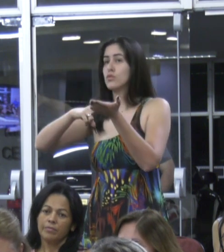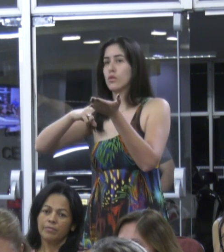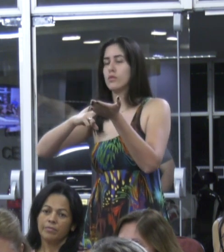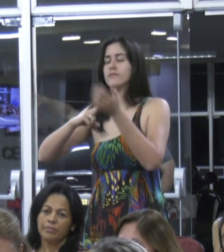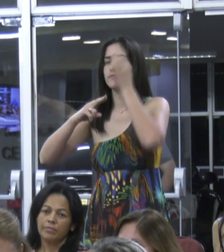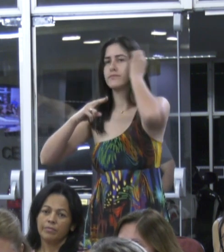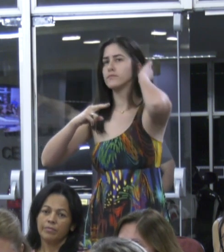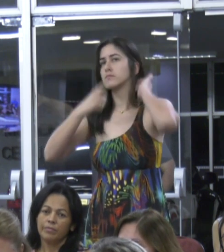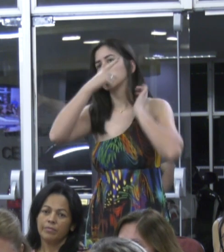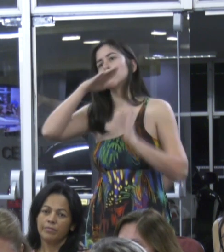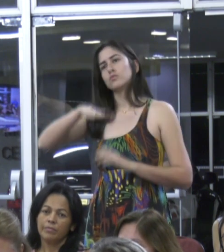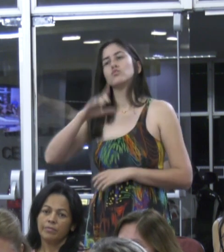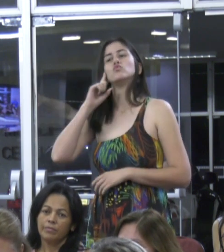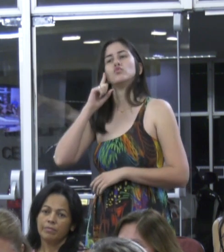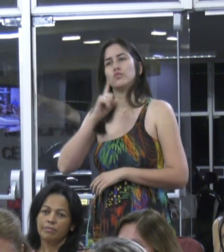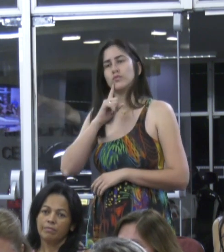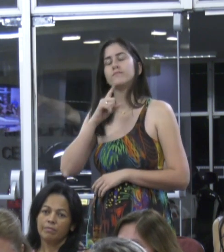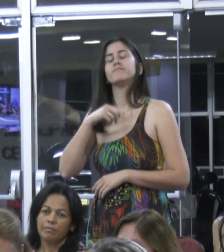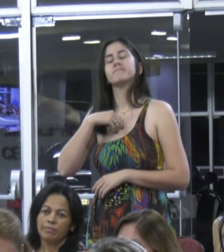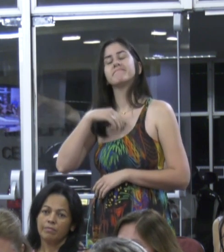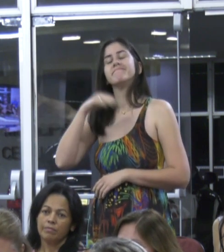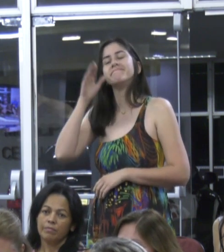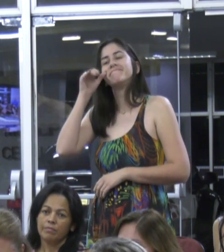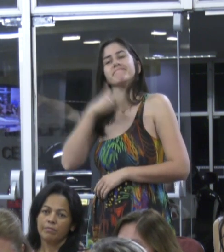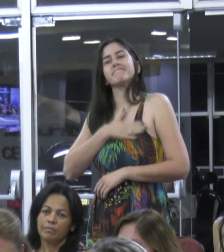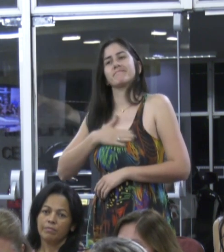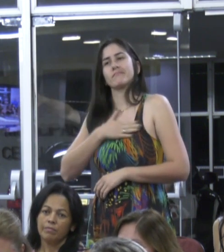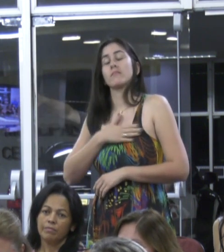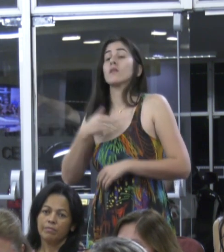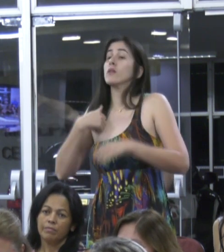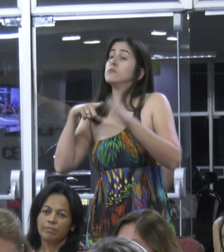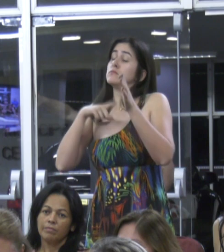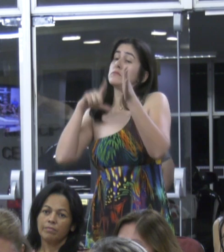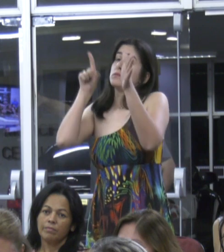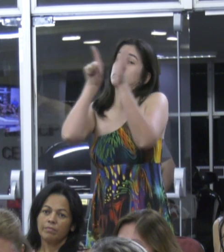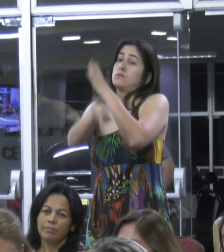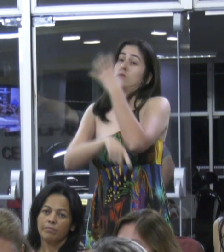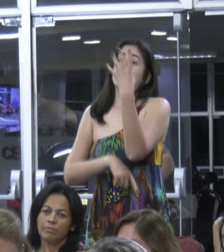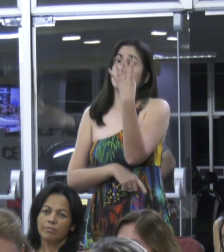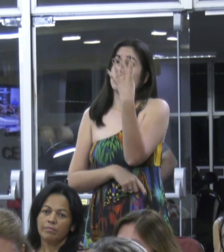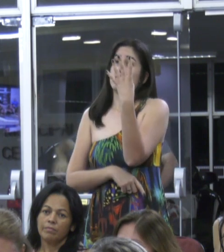como interlocutora na cidade de Dois Córregos com uma criança surda.